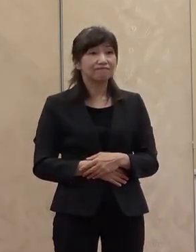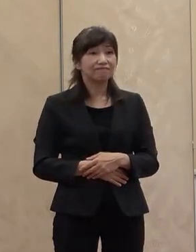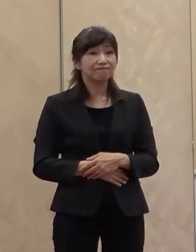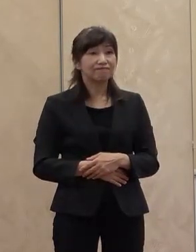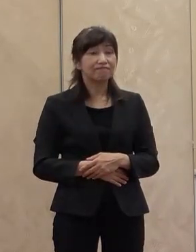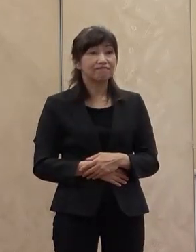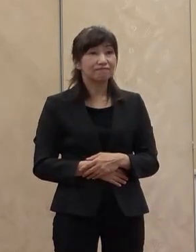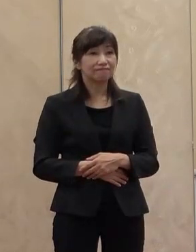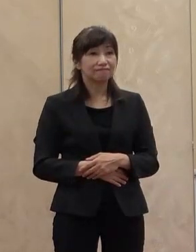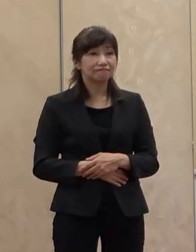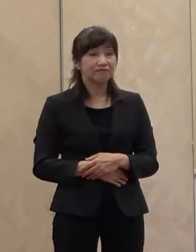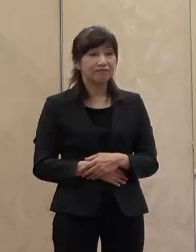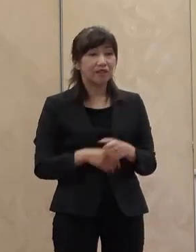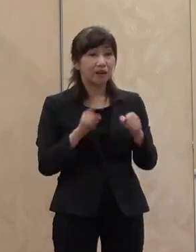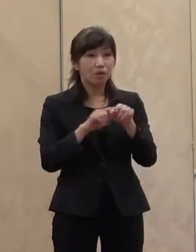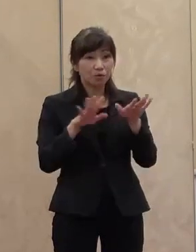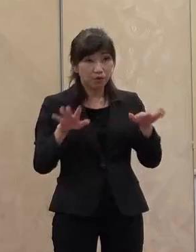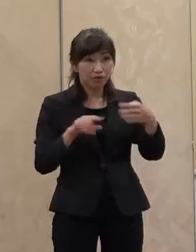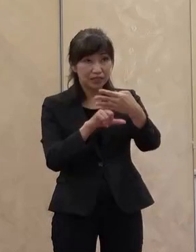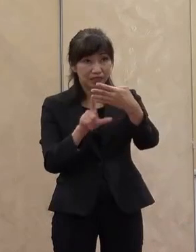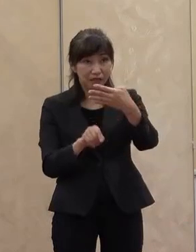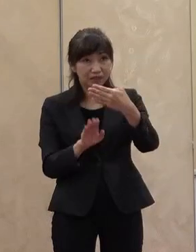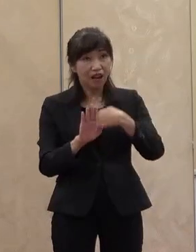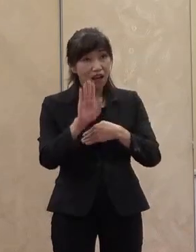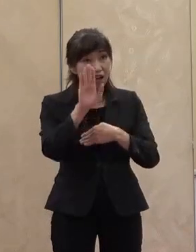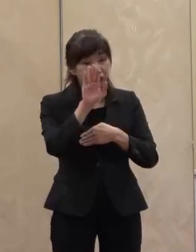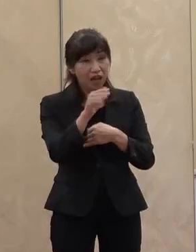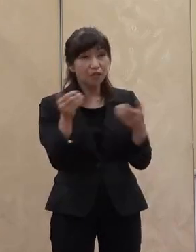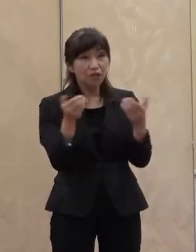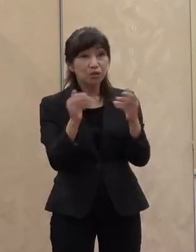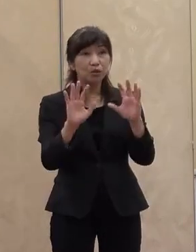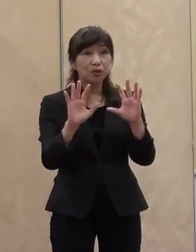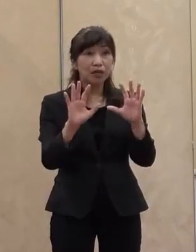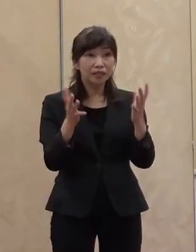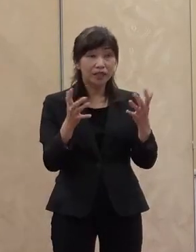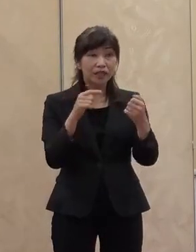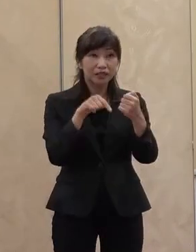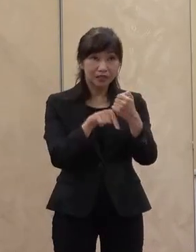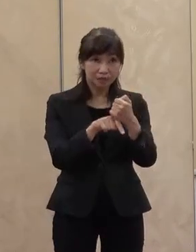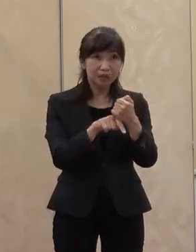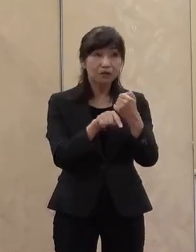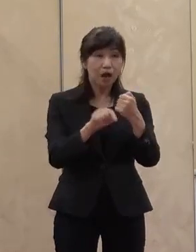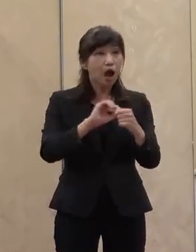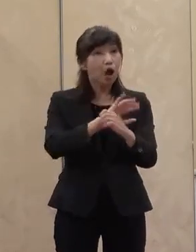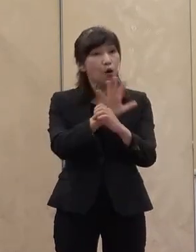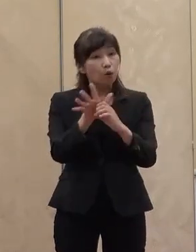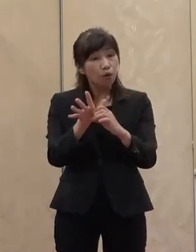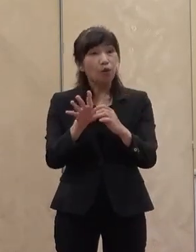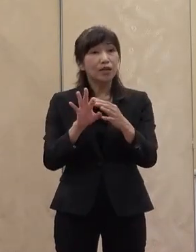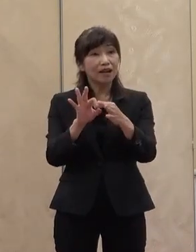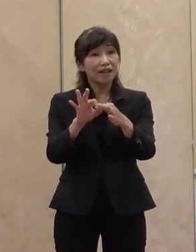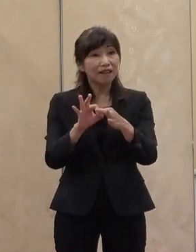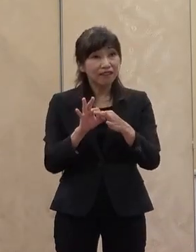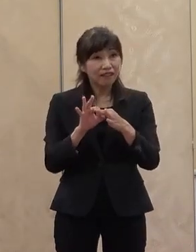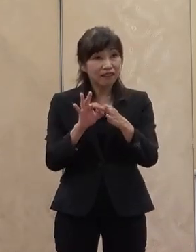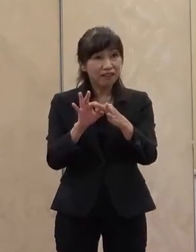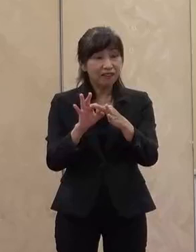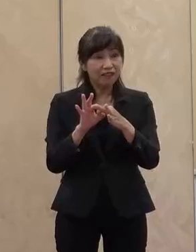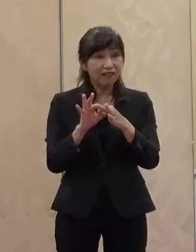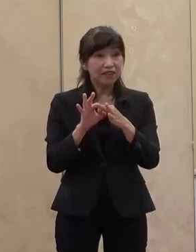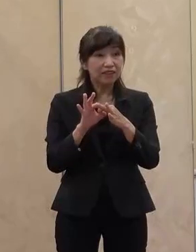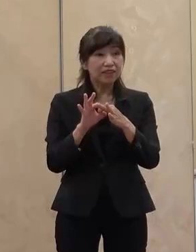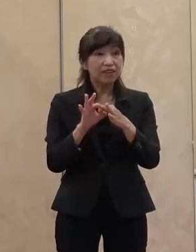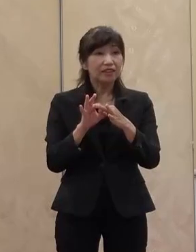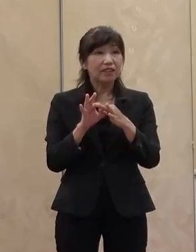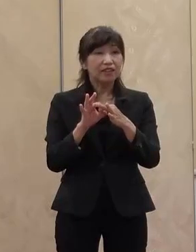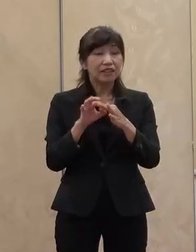まあ、失業、今年の4月以降に失業をしたという条件で、これコロナによる影響ということもまでその条件